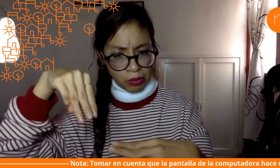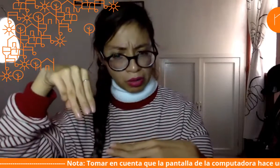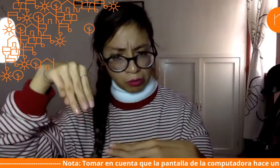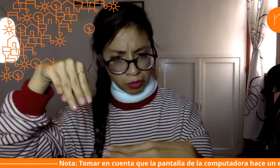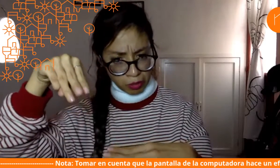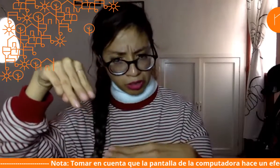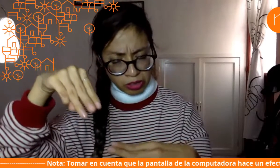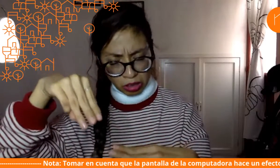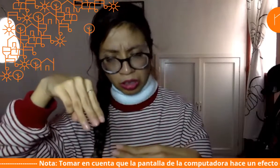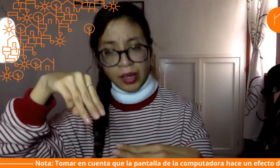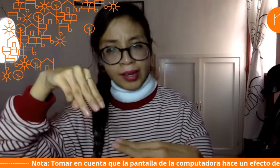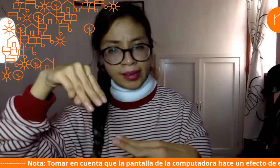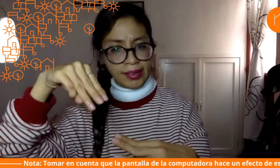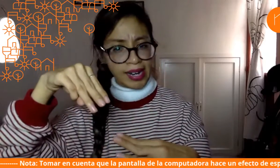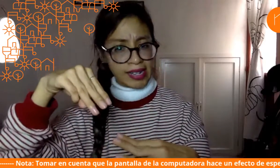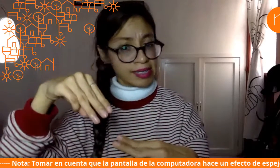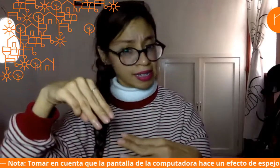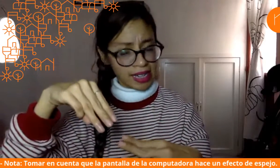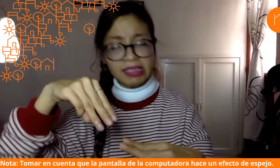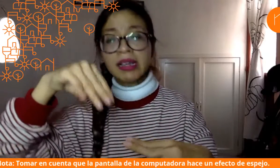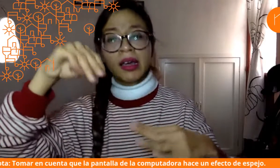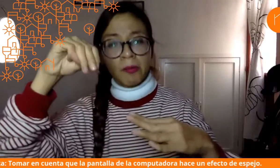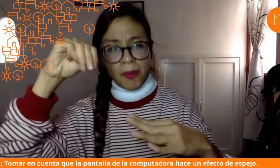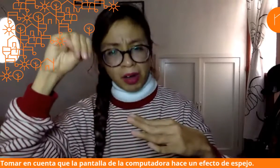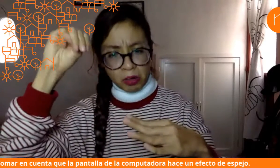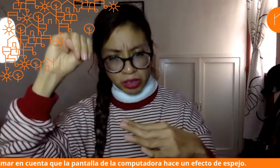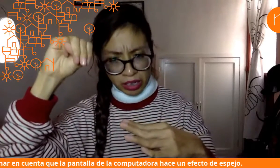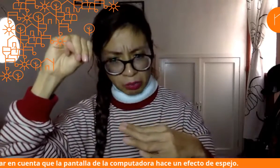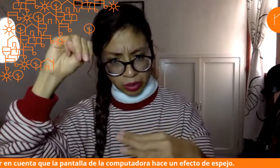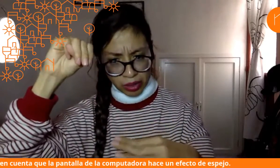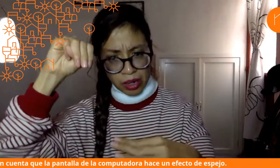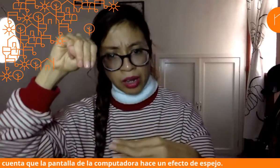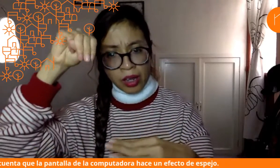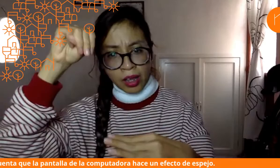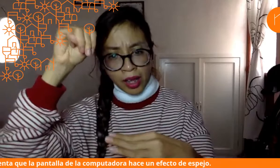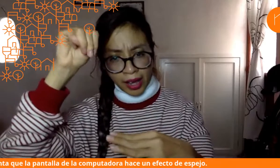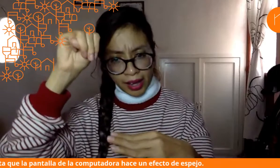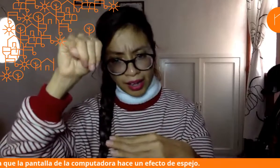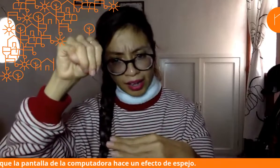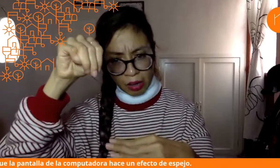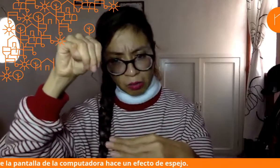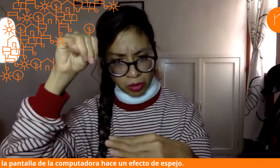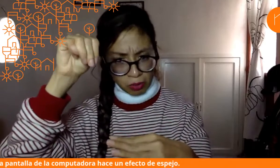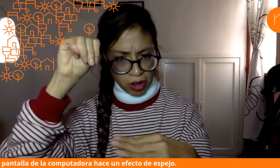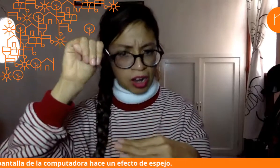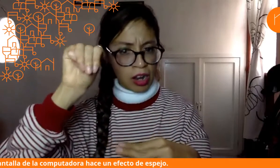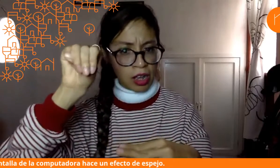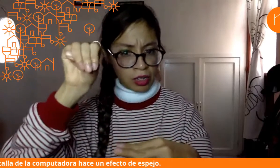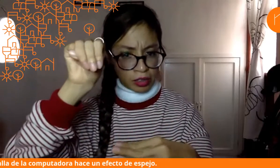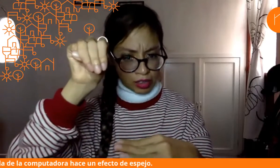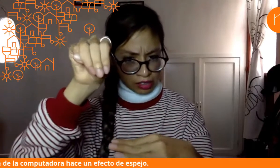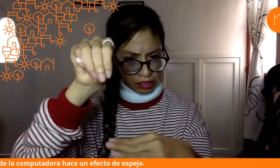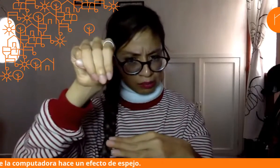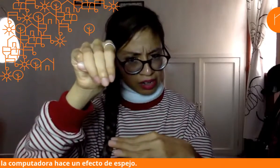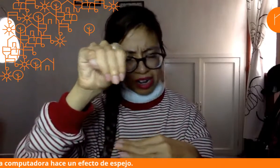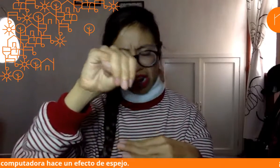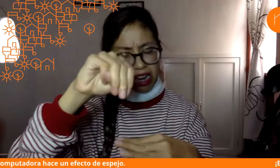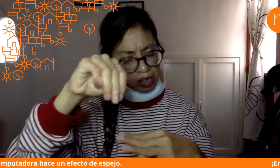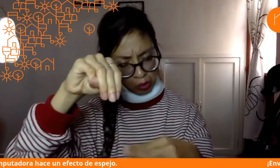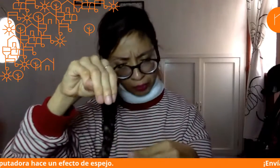mi configuración de las señas, pero ustedes pueden configurar de esta manera y no